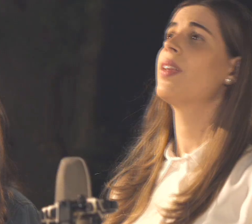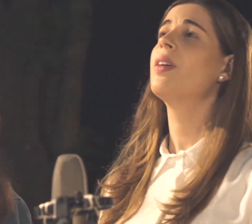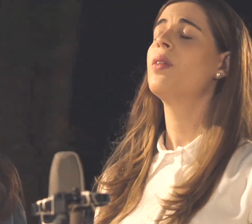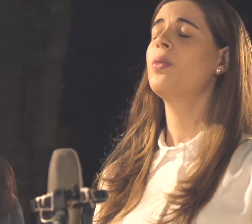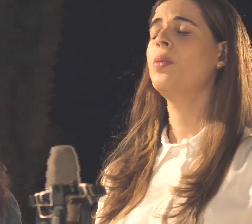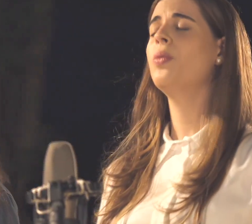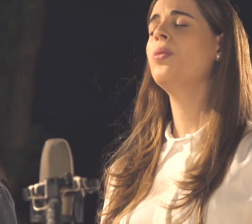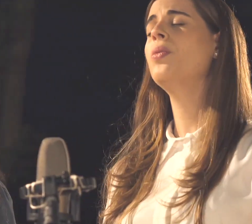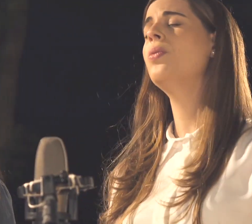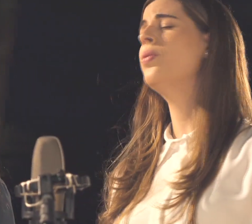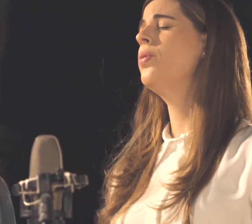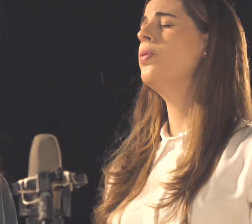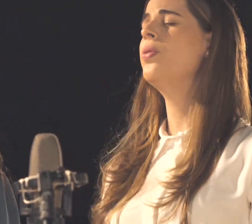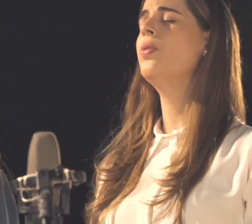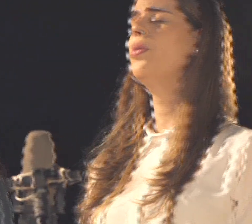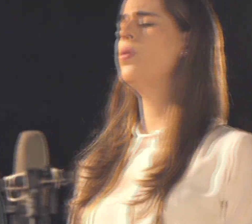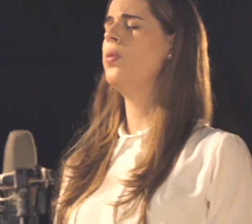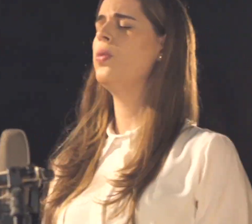olhar,